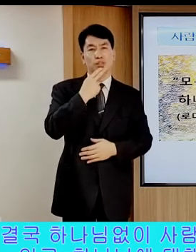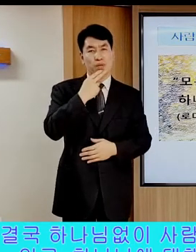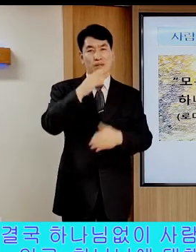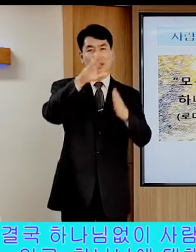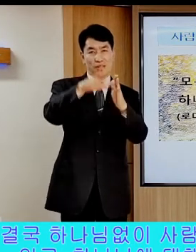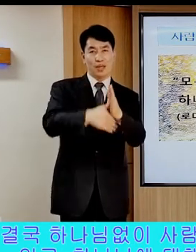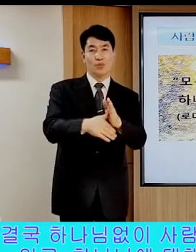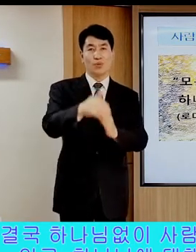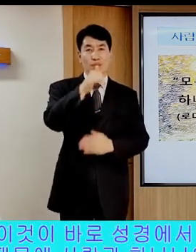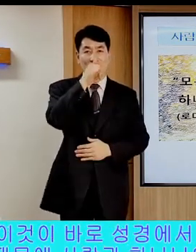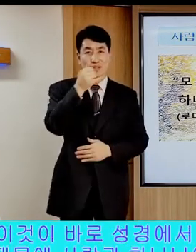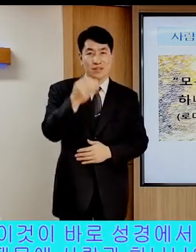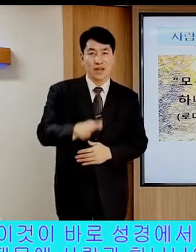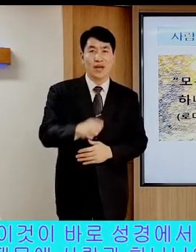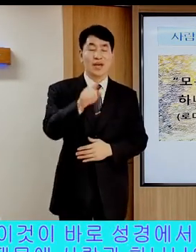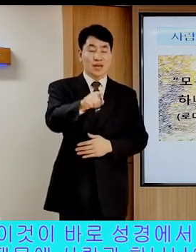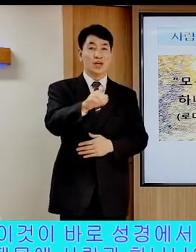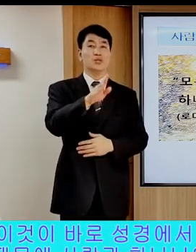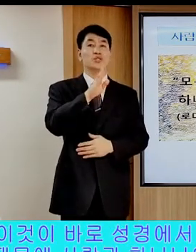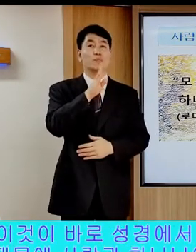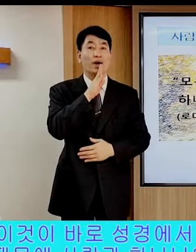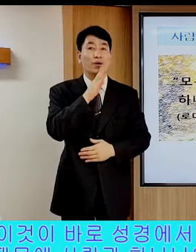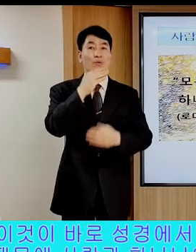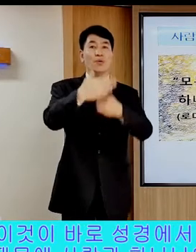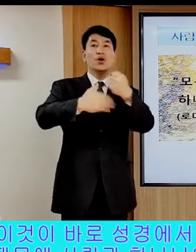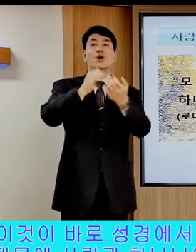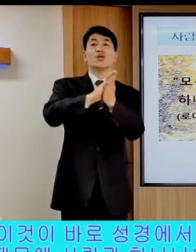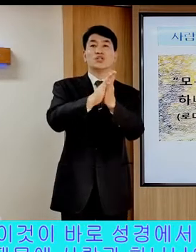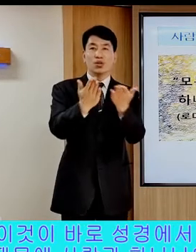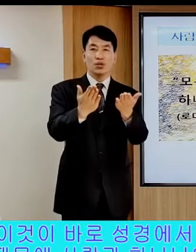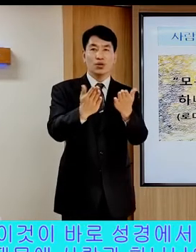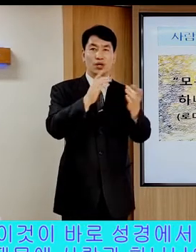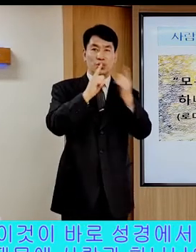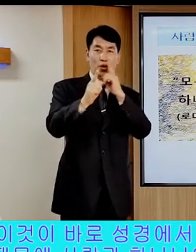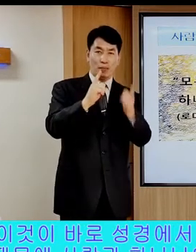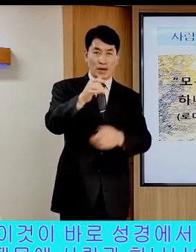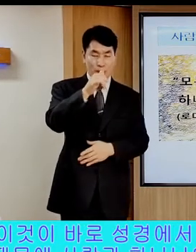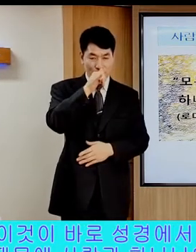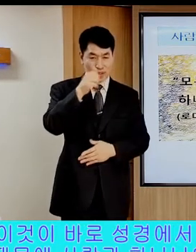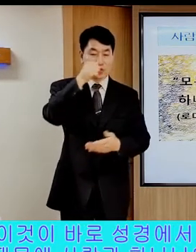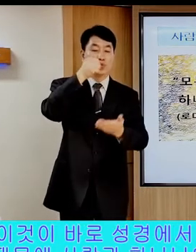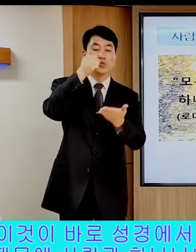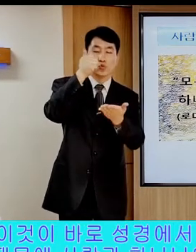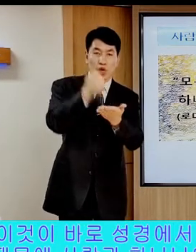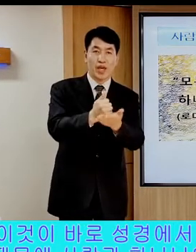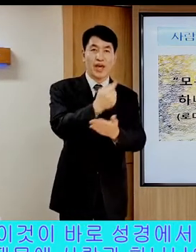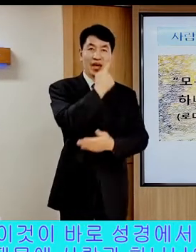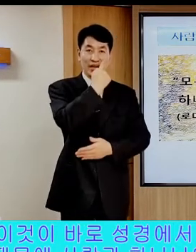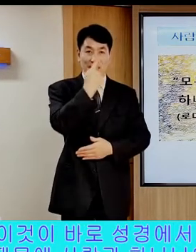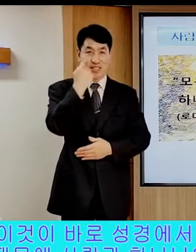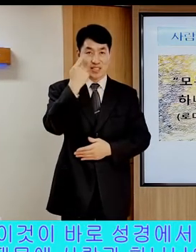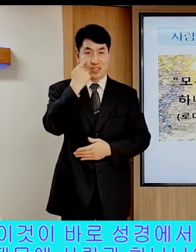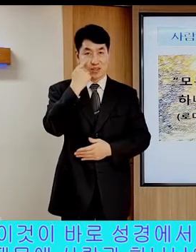무관심할 때도 있는데 이것이 바로 성경에서 말하고 있는 죄의